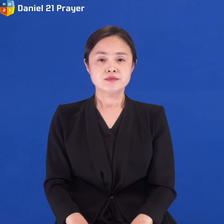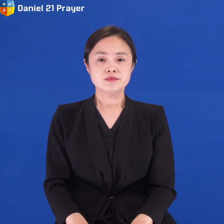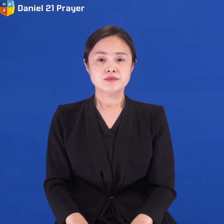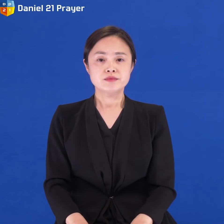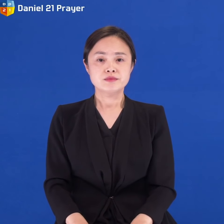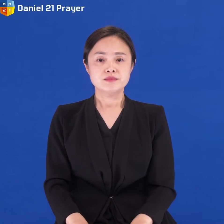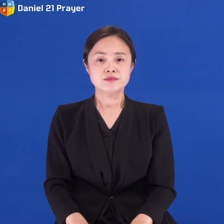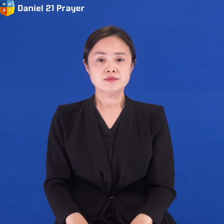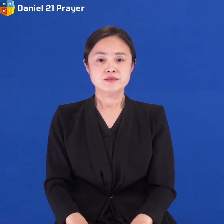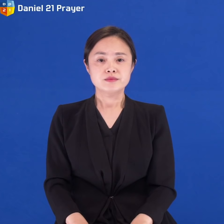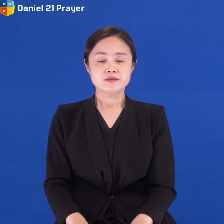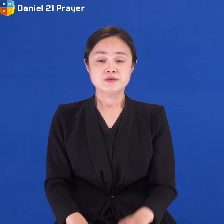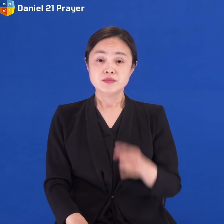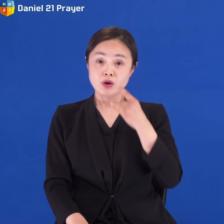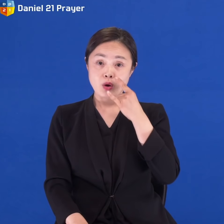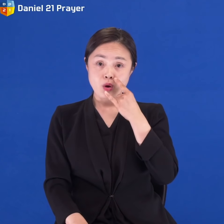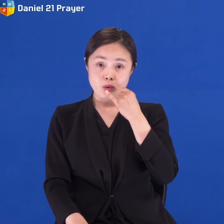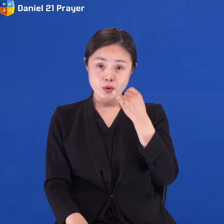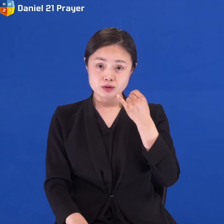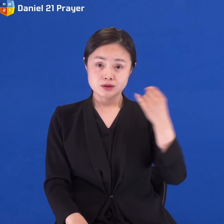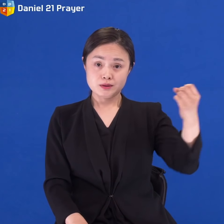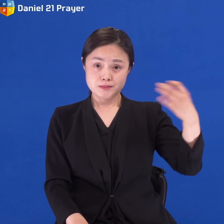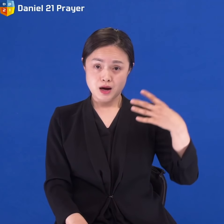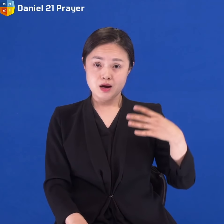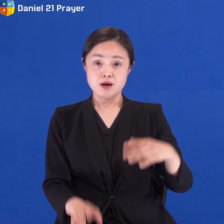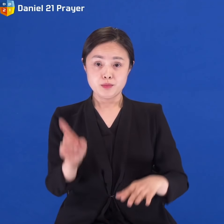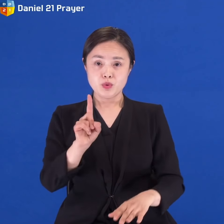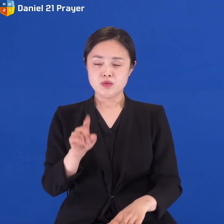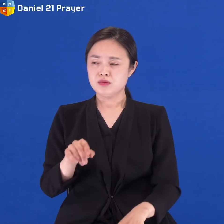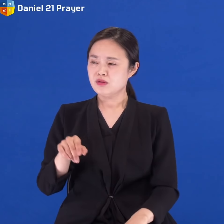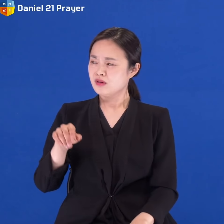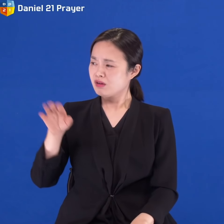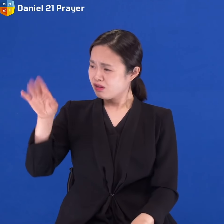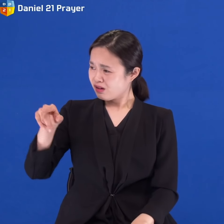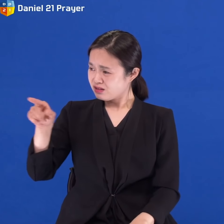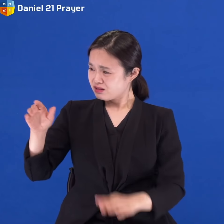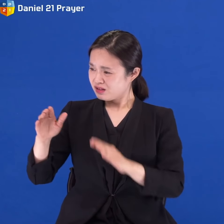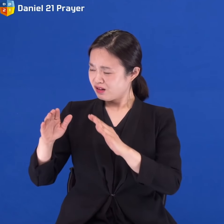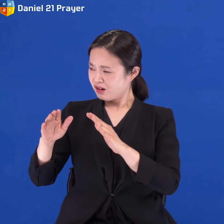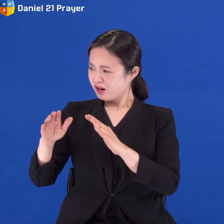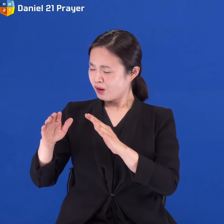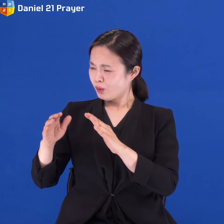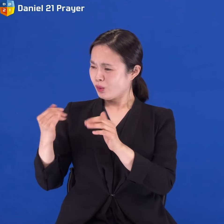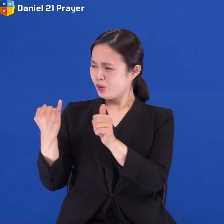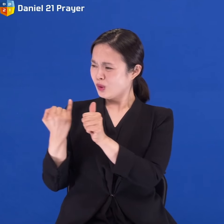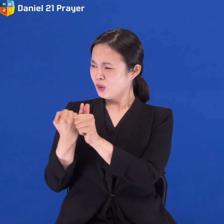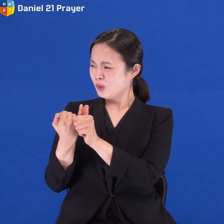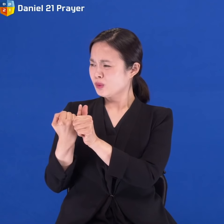동네 창피해서 밖을 못 나가겠다라고 하셨습니다.